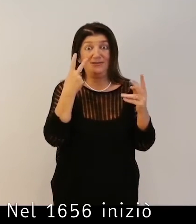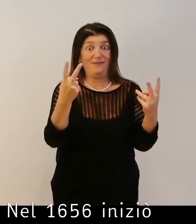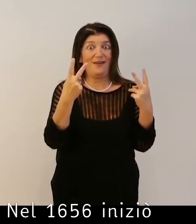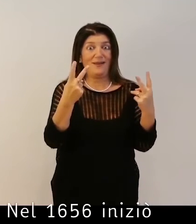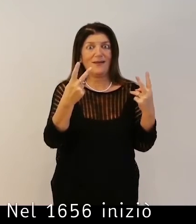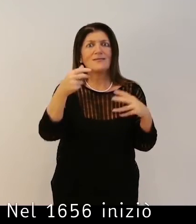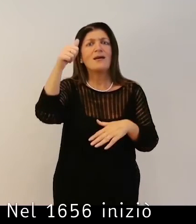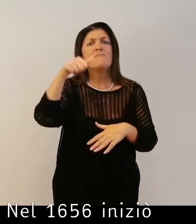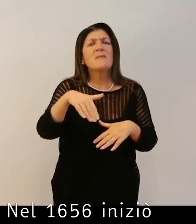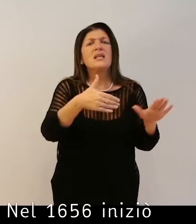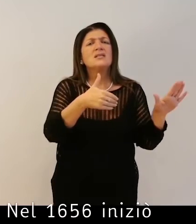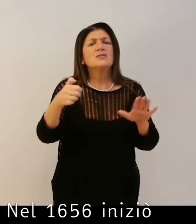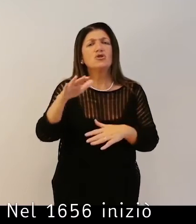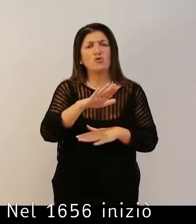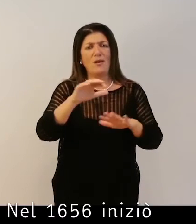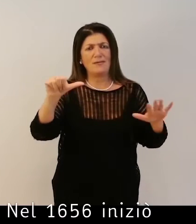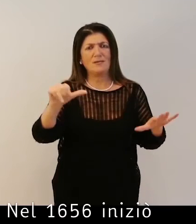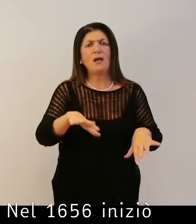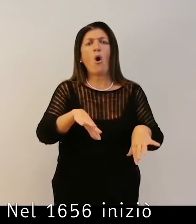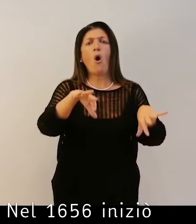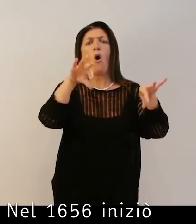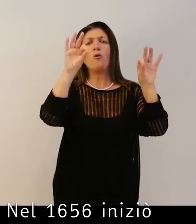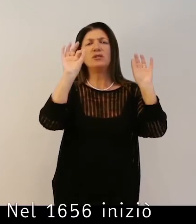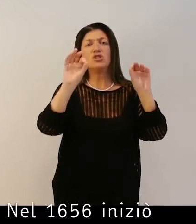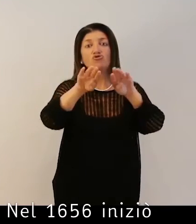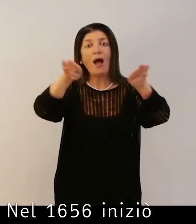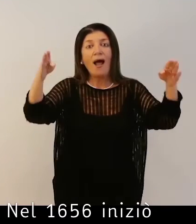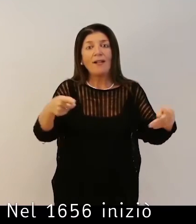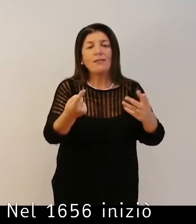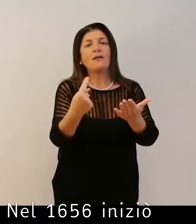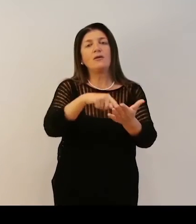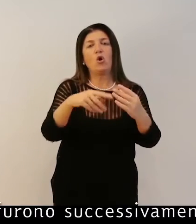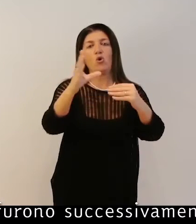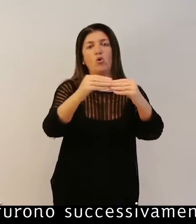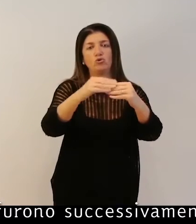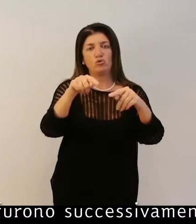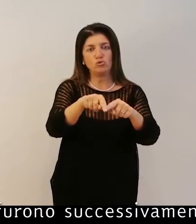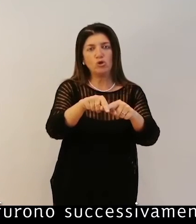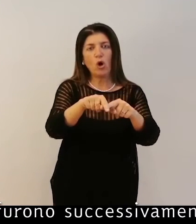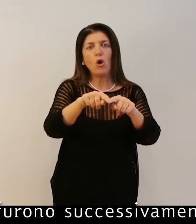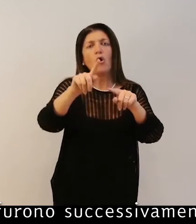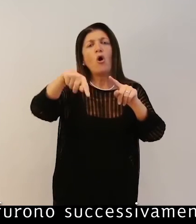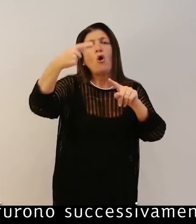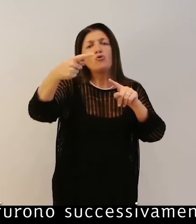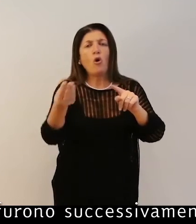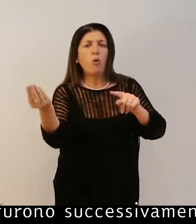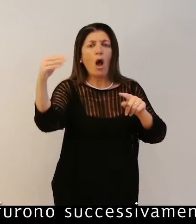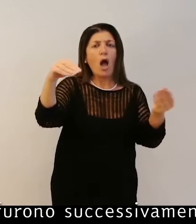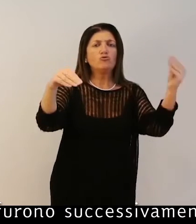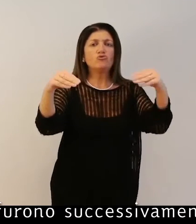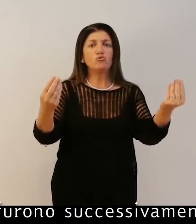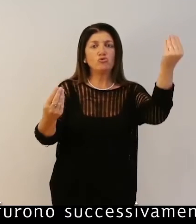Nel 1656 iniziò la ricostruzione dell'altare, a cui furono successivamente